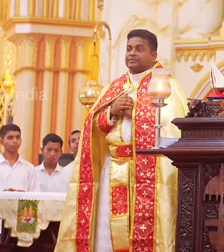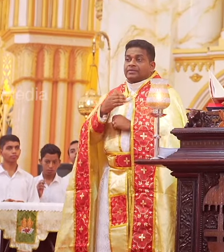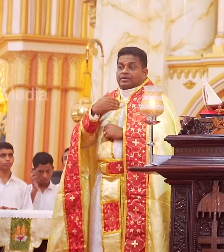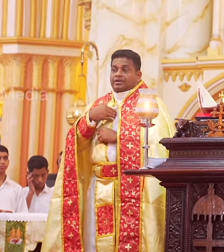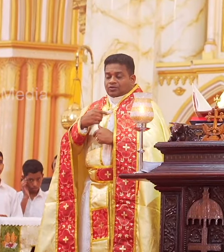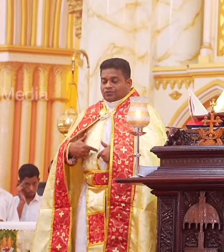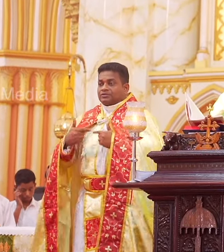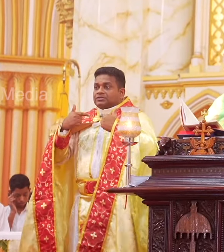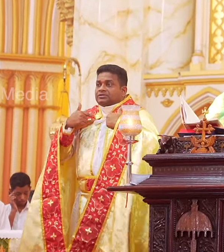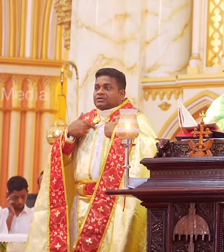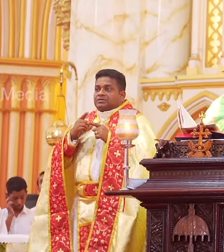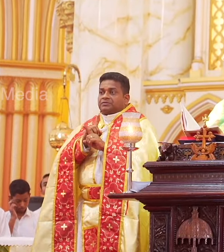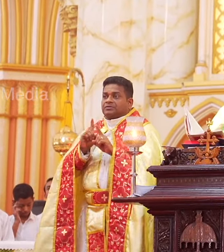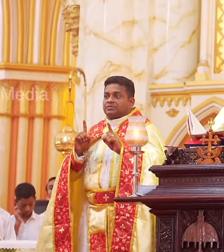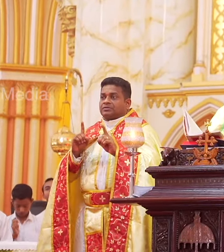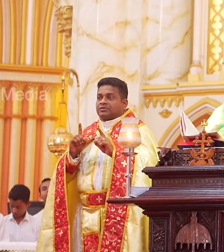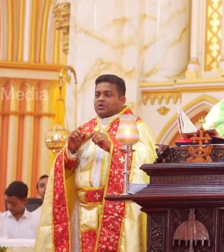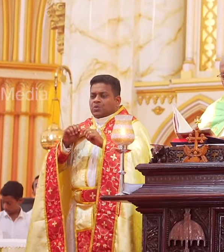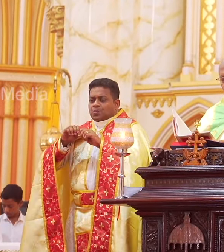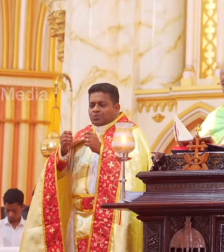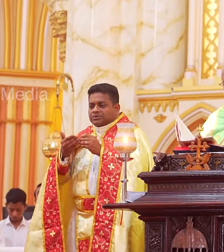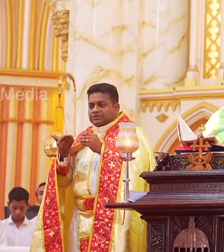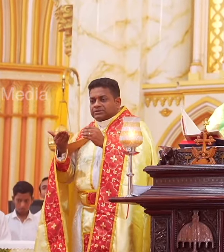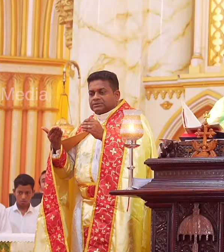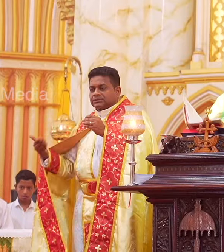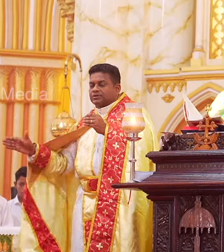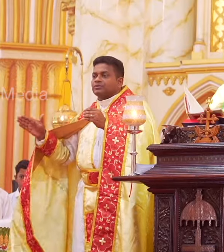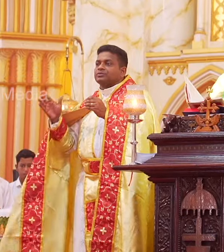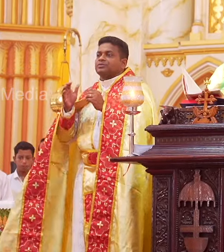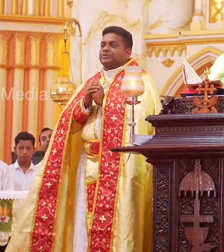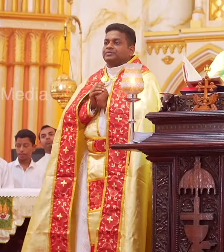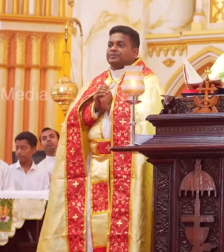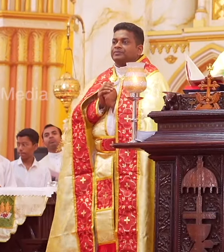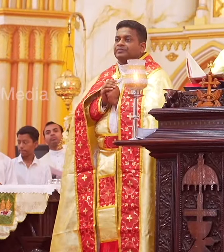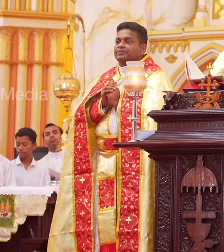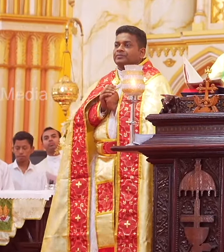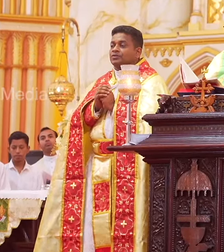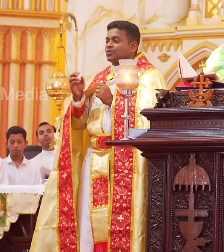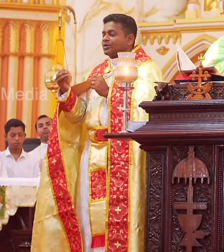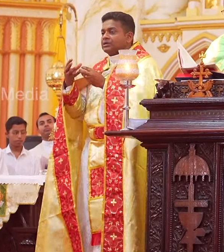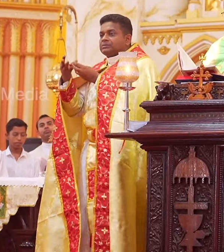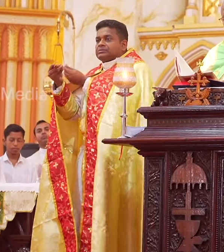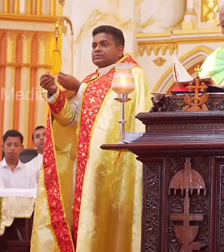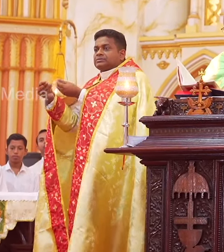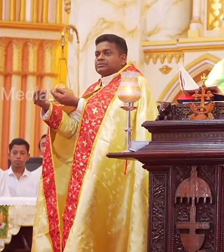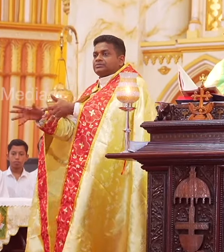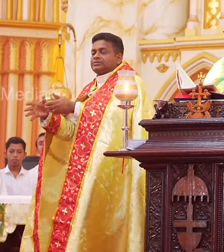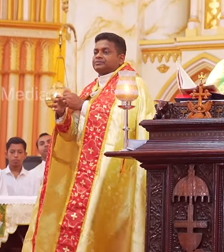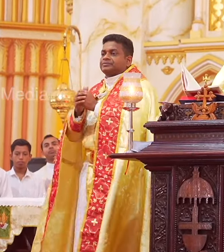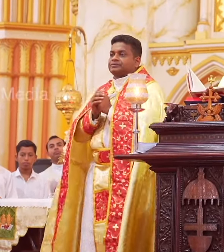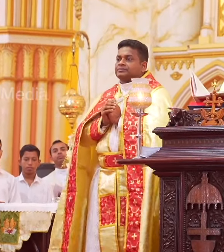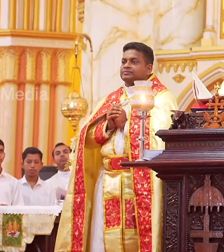എന്നിൽ വസിക്കാത്തവൻ മുറിച്ച ശാഖ പോലെ പുറത്തെറിയപ്പെടുകയും ഉണങ്ങിപ്പോവുകയും ചെയ്യുന്നു.